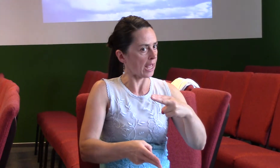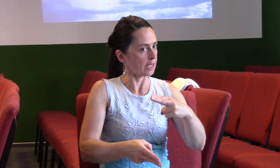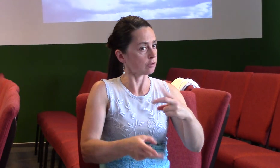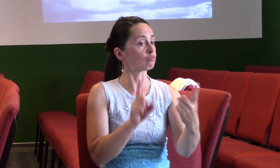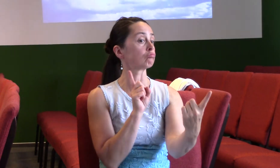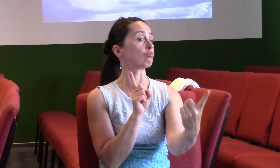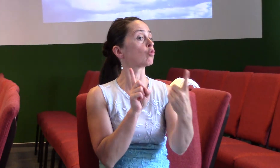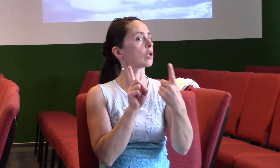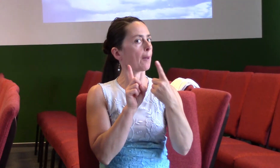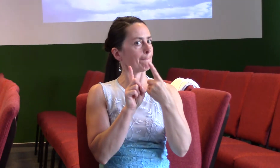začali praktikovat.